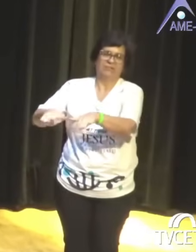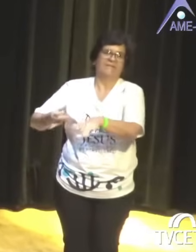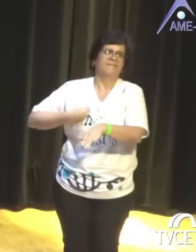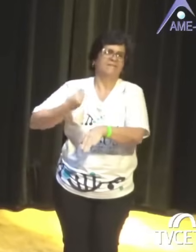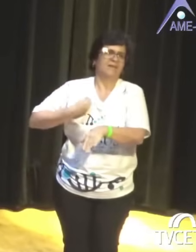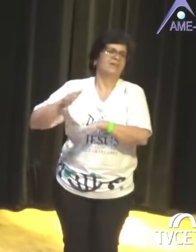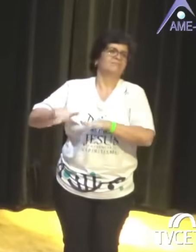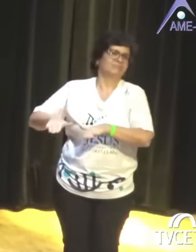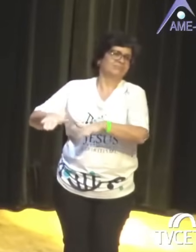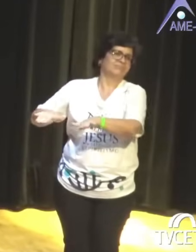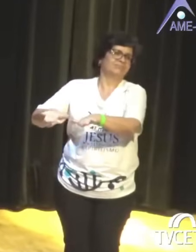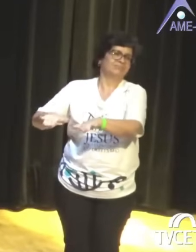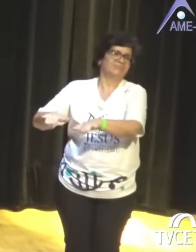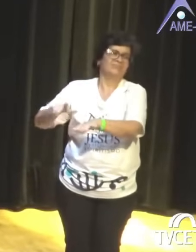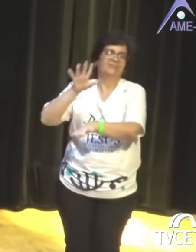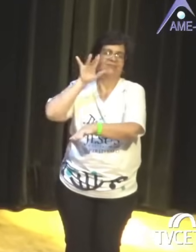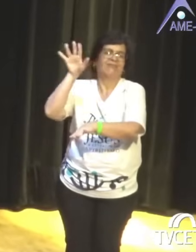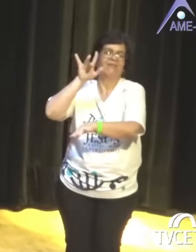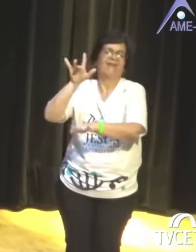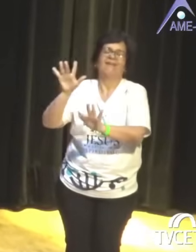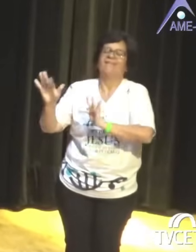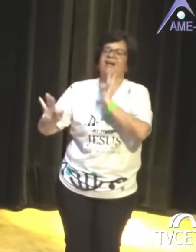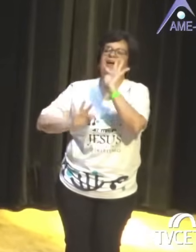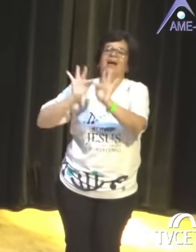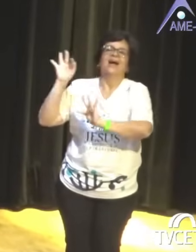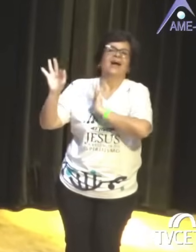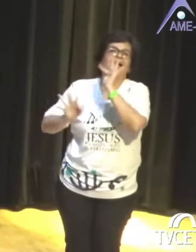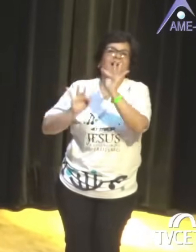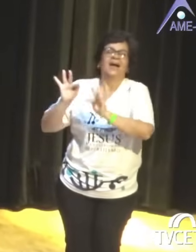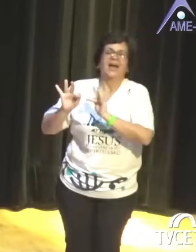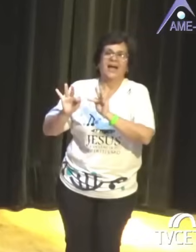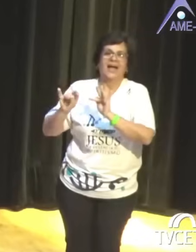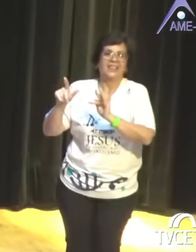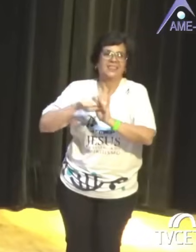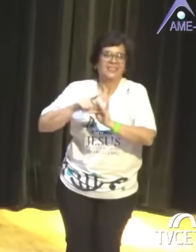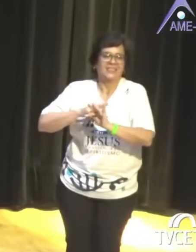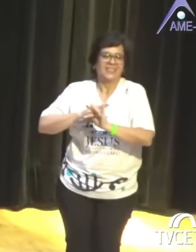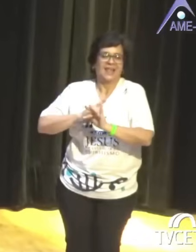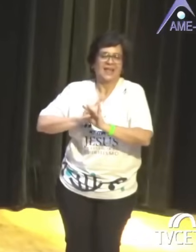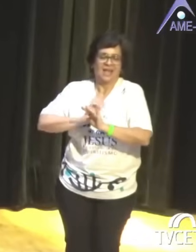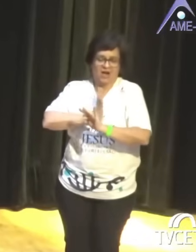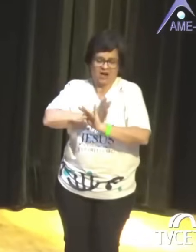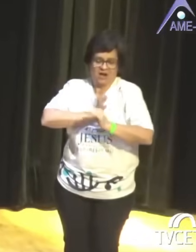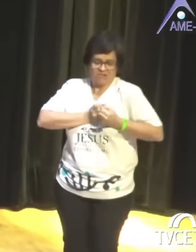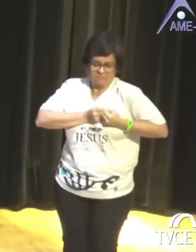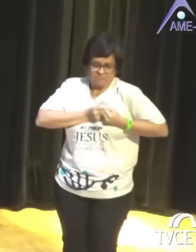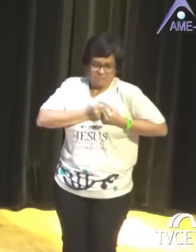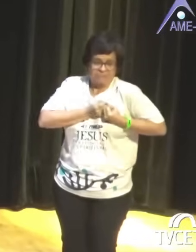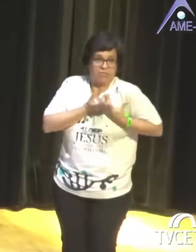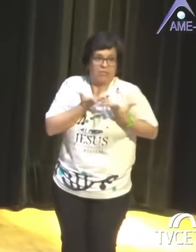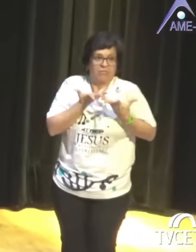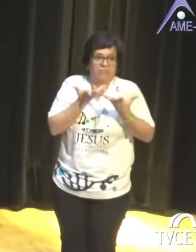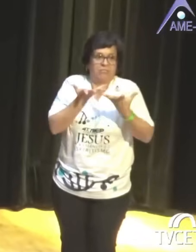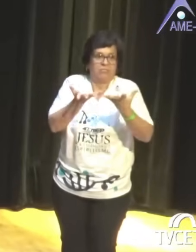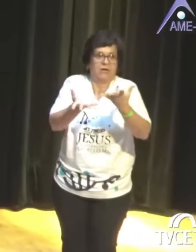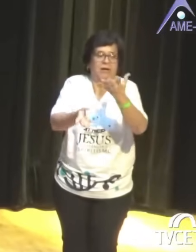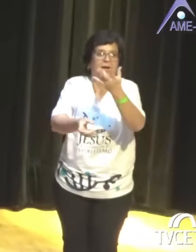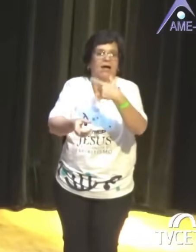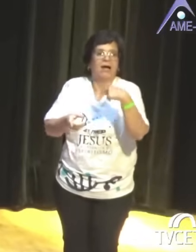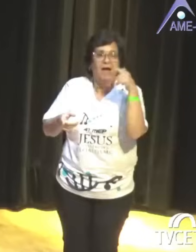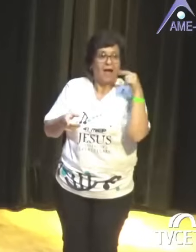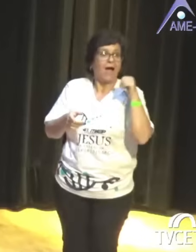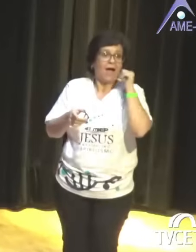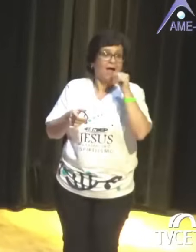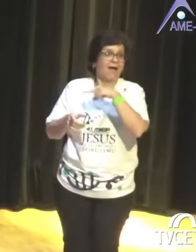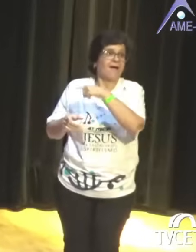sobrevivia daquilo a alegria foi tão grande que saiu uma luz do coração da criatura que matou o